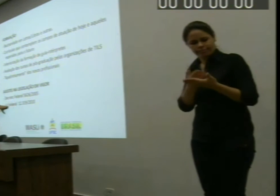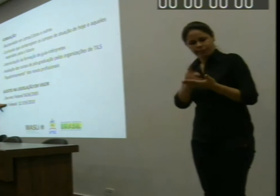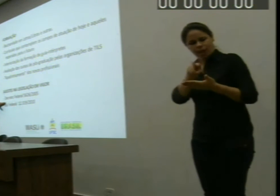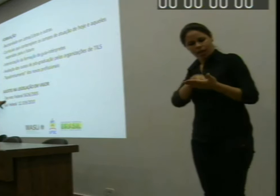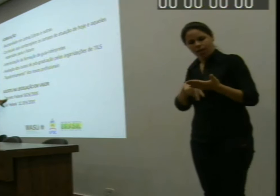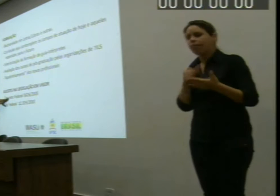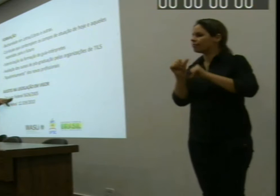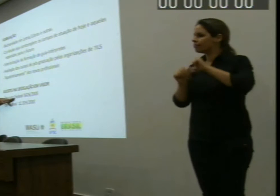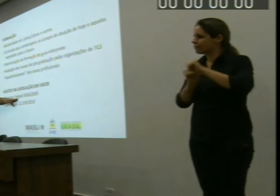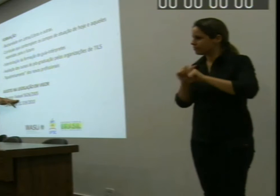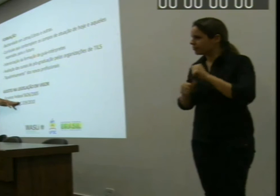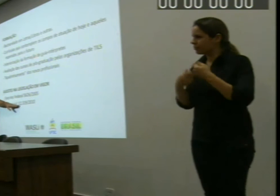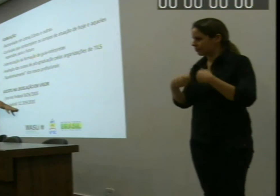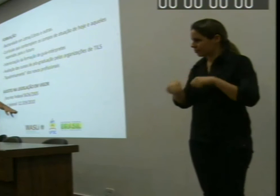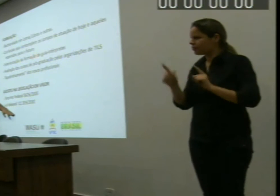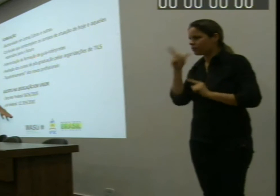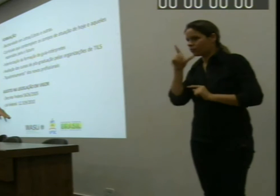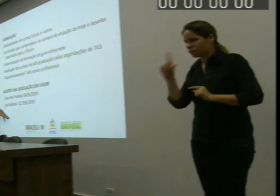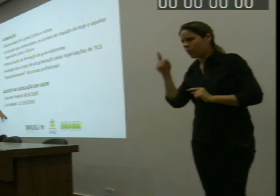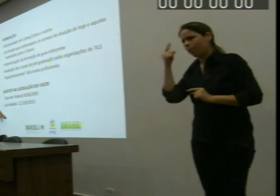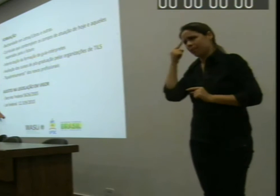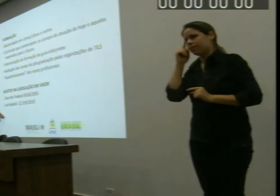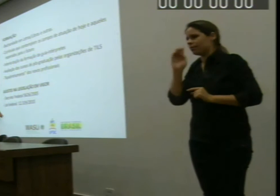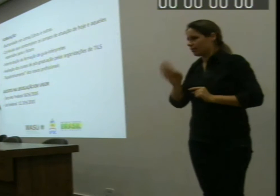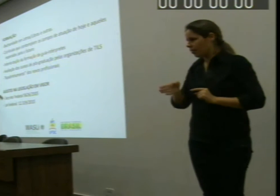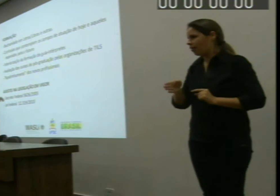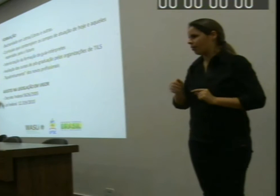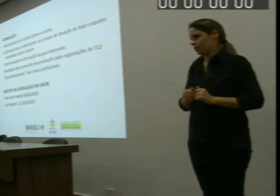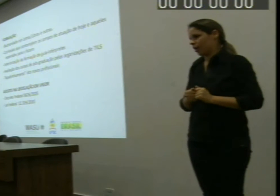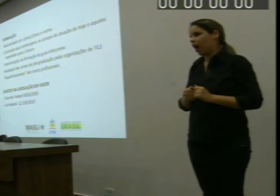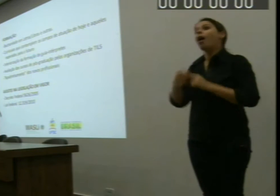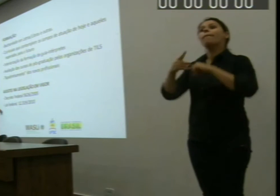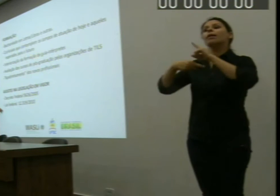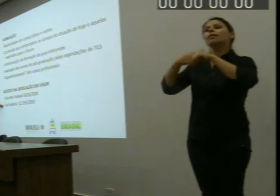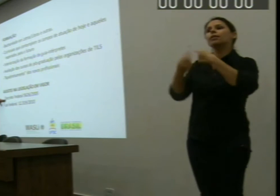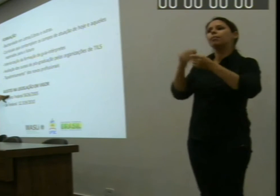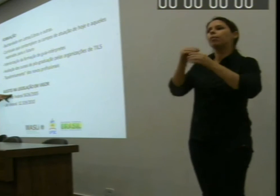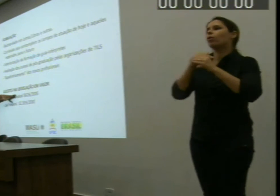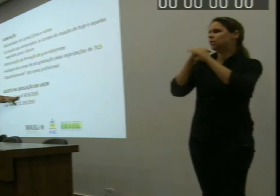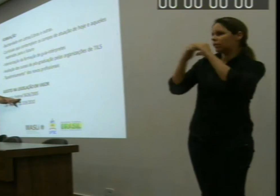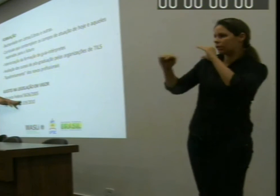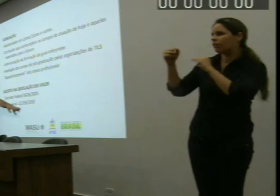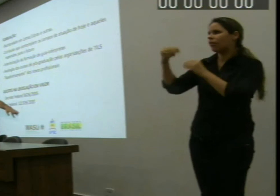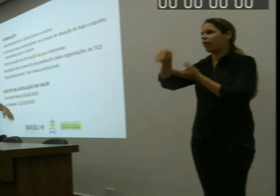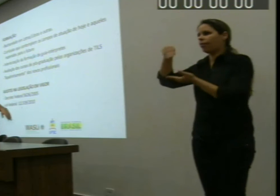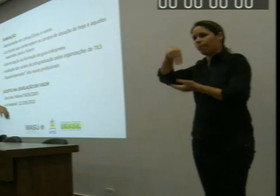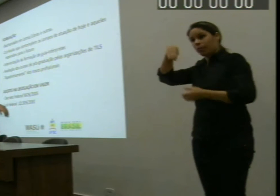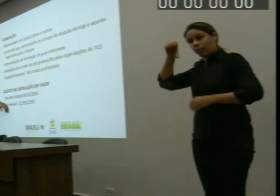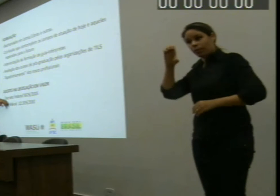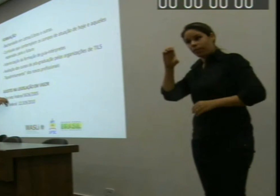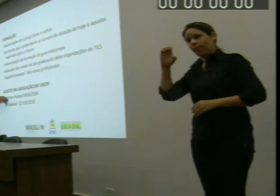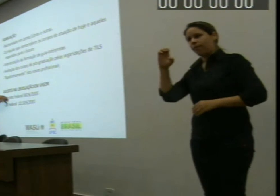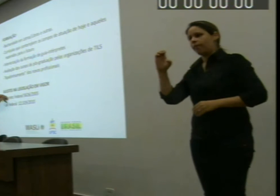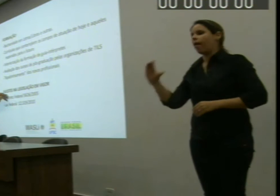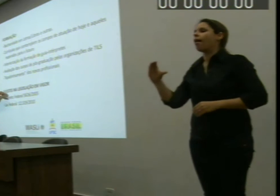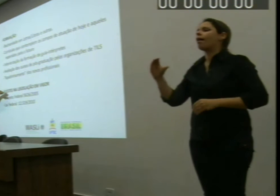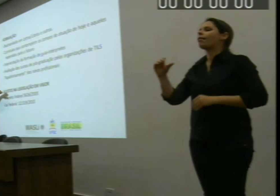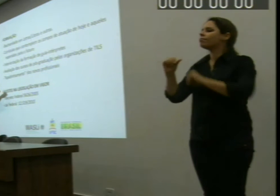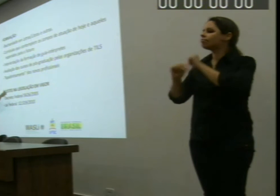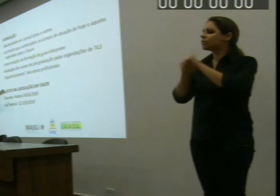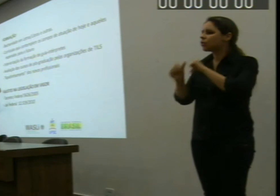que que poderia encaminhar como sugestão de alteração pro Ministério da Educação como problema de contradições legais